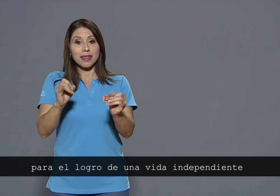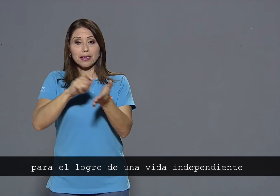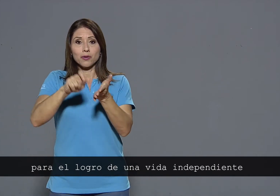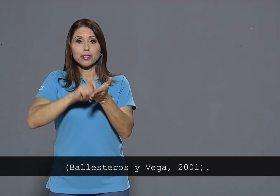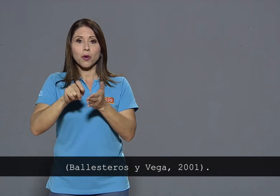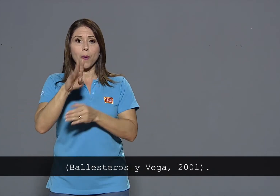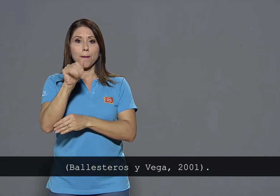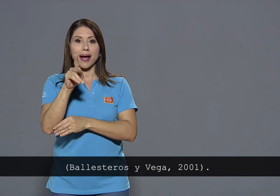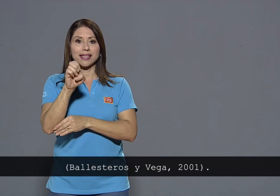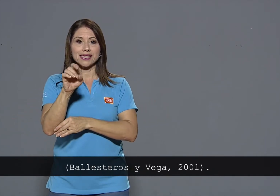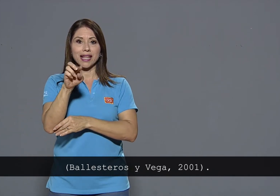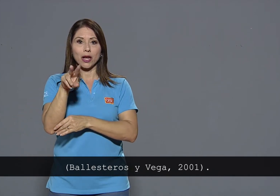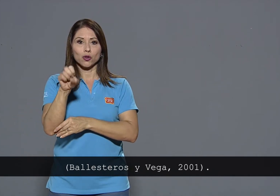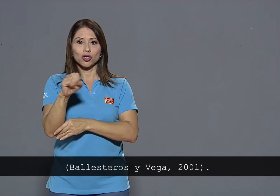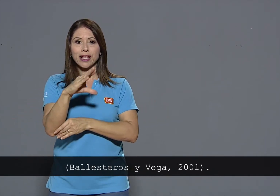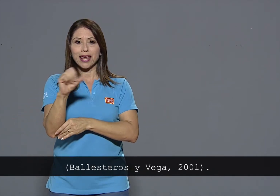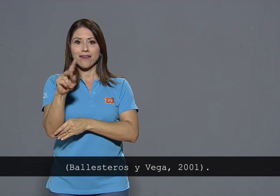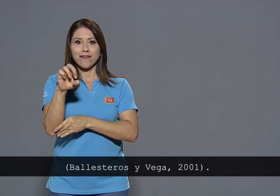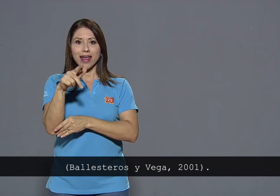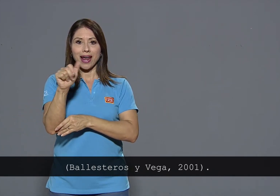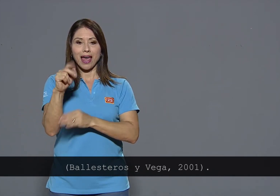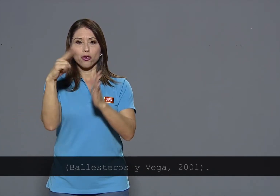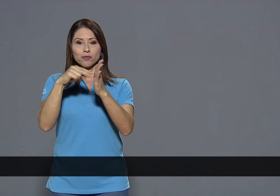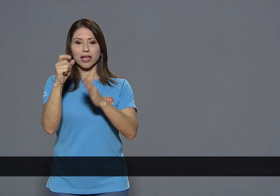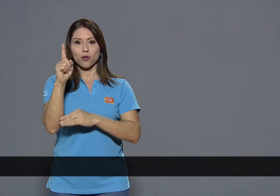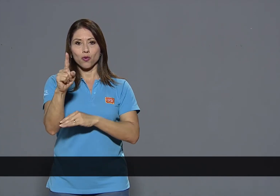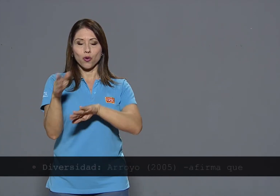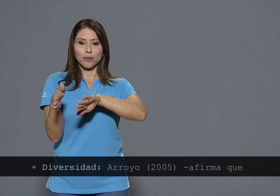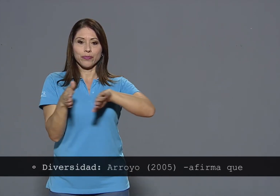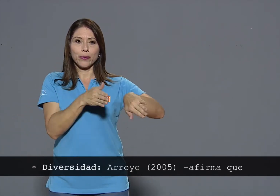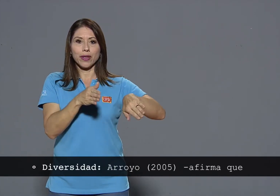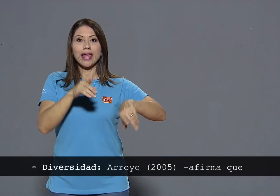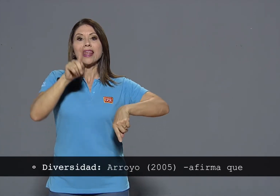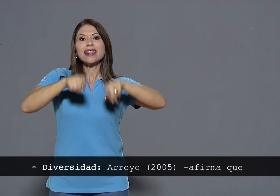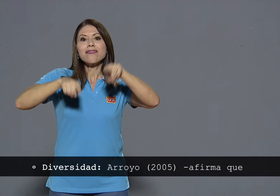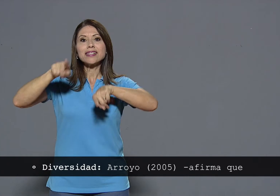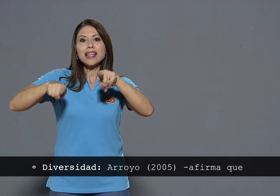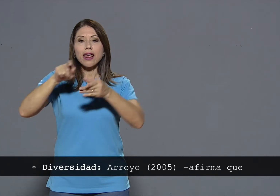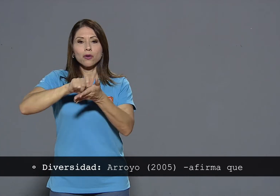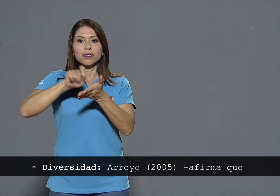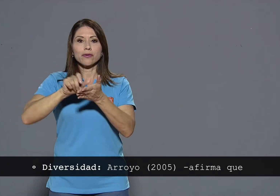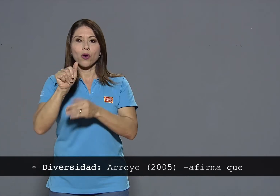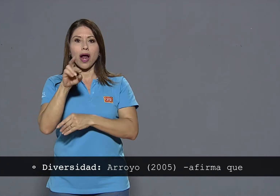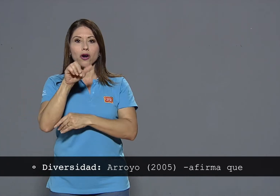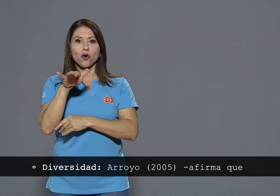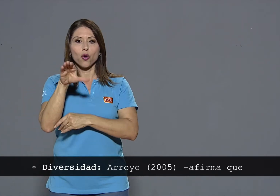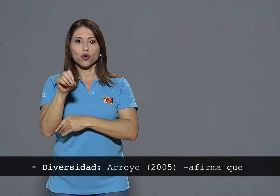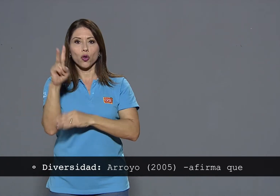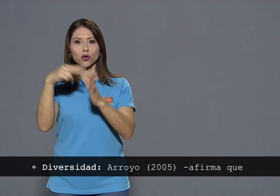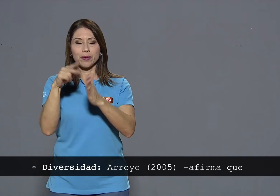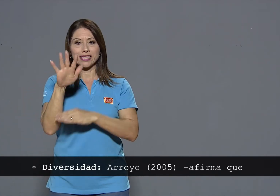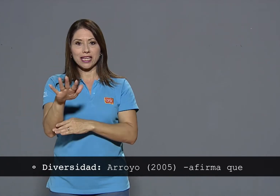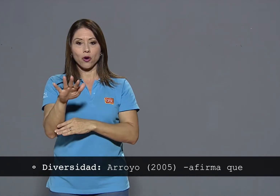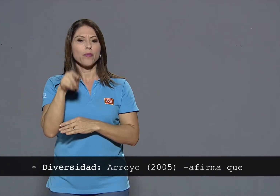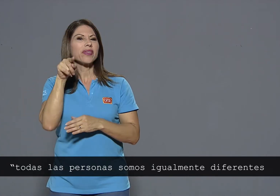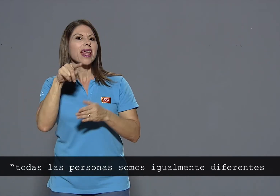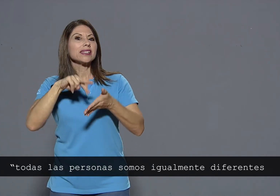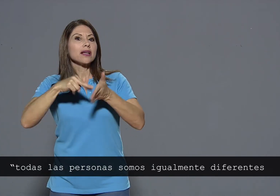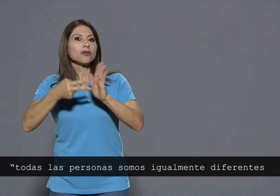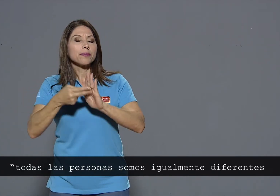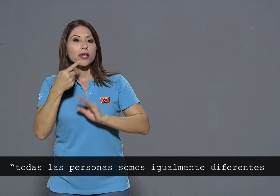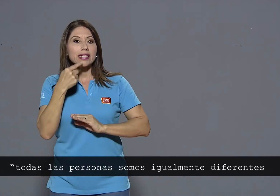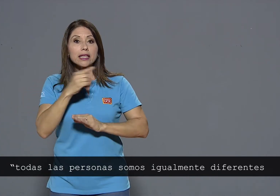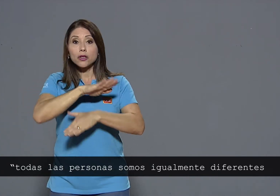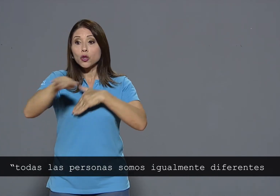independiente. Ballesteros y Vega, 2001. Diversidad. Arroyo, 2005. Afirma que todas